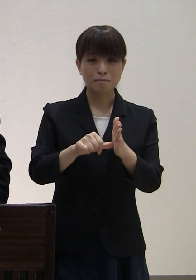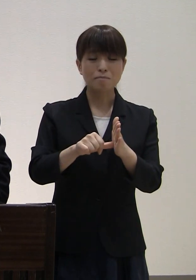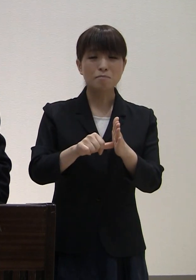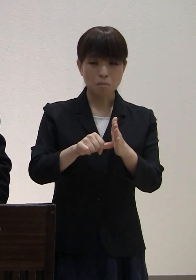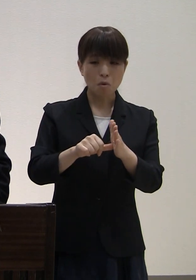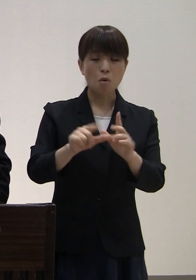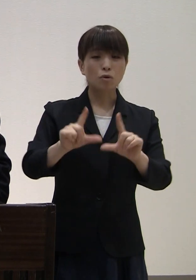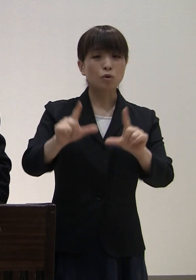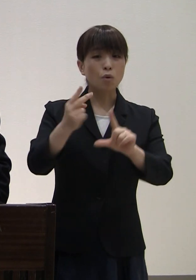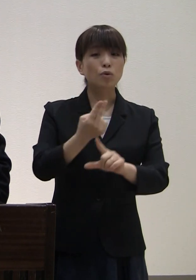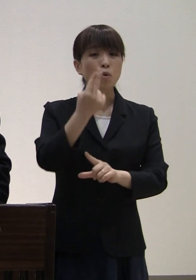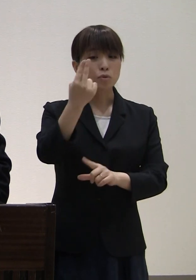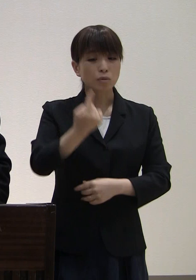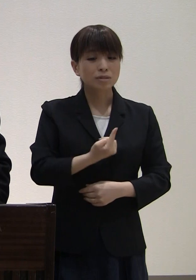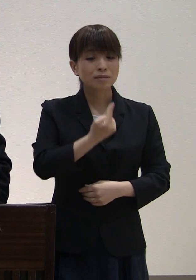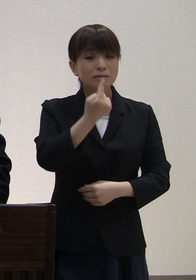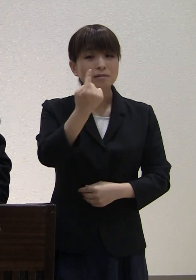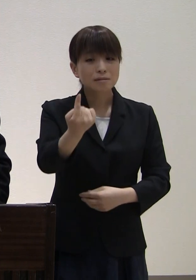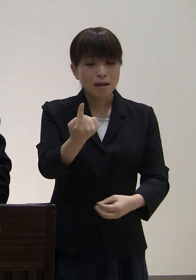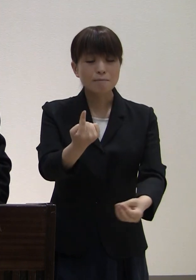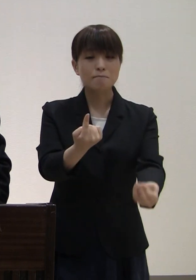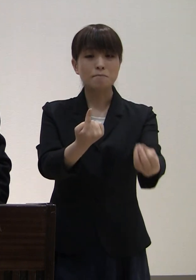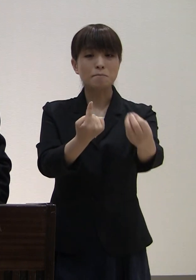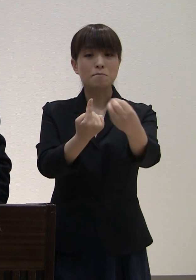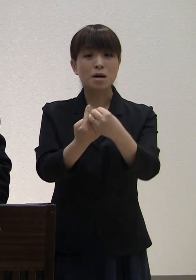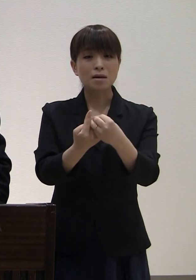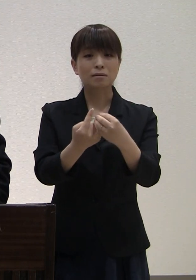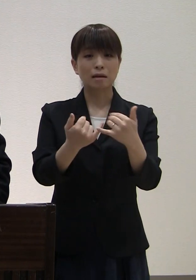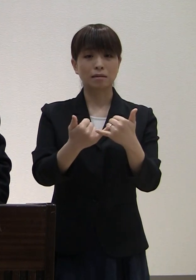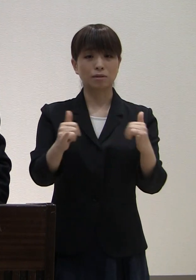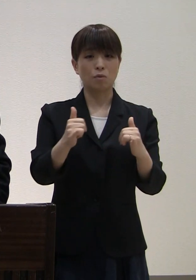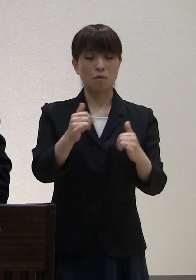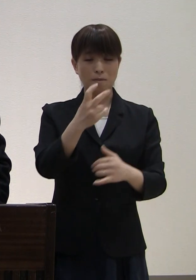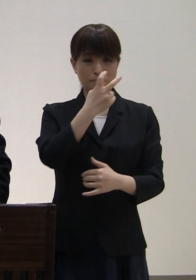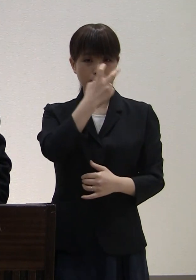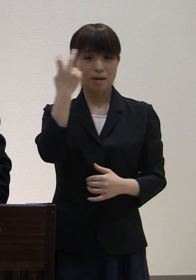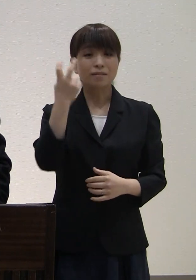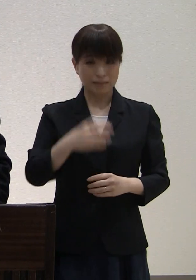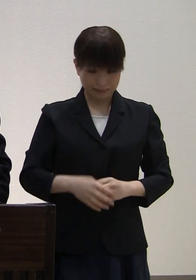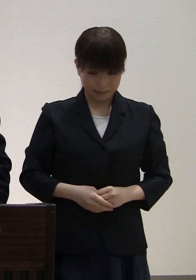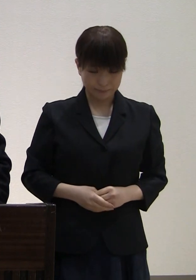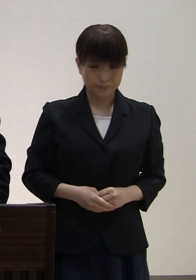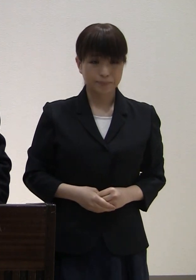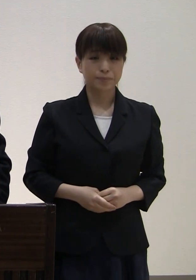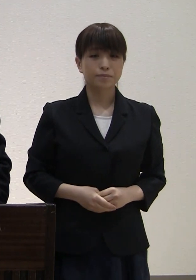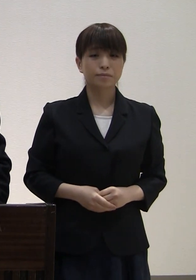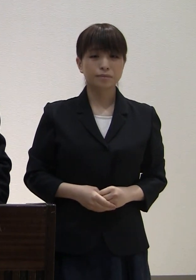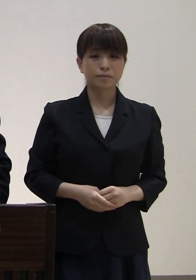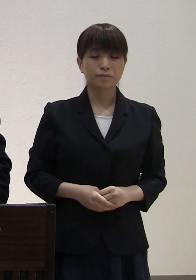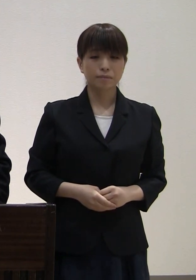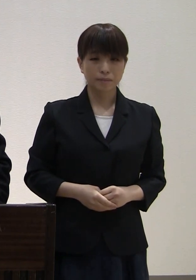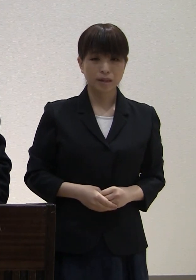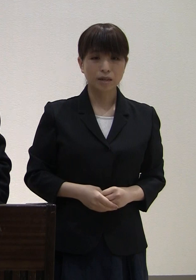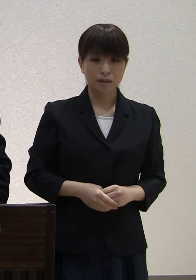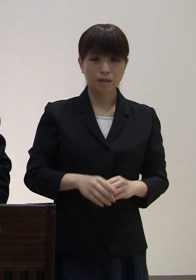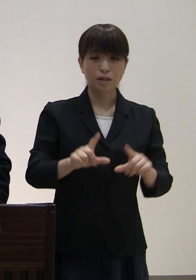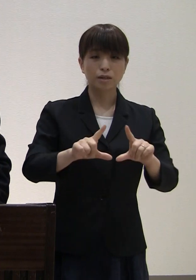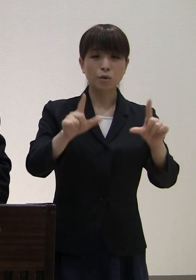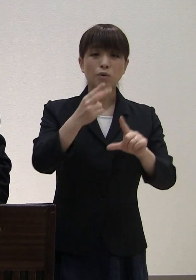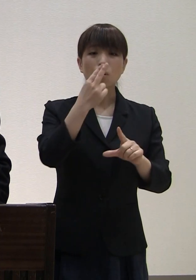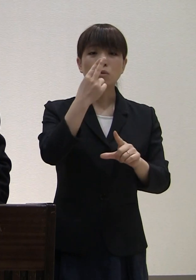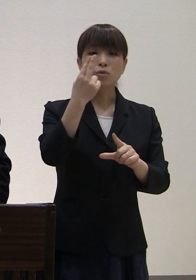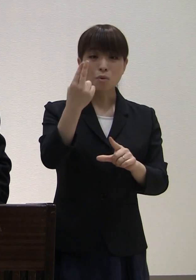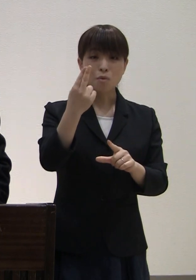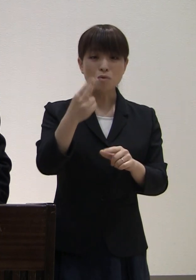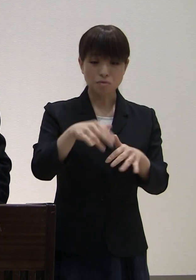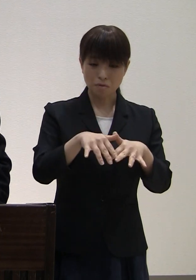で感染したと思われる患者の発生が認められております。このことから、首都圏での感染拡